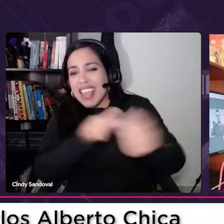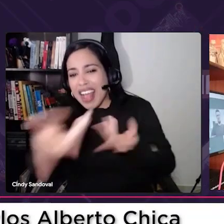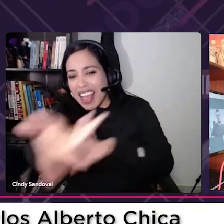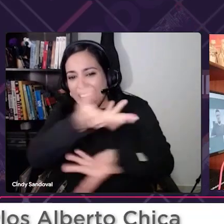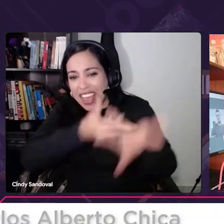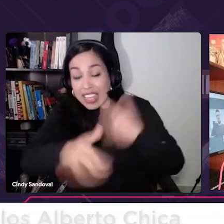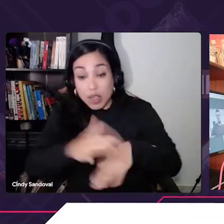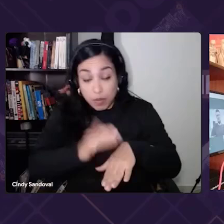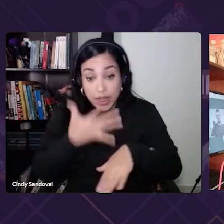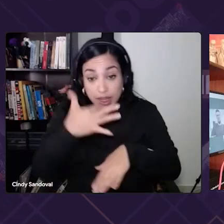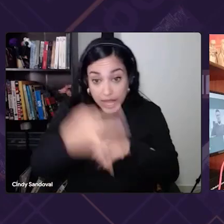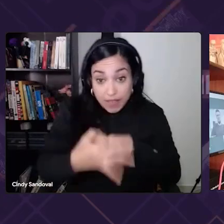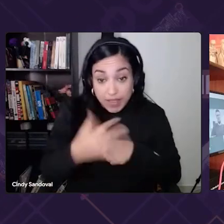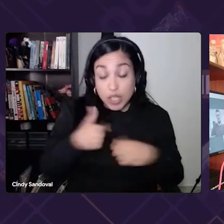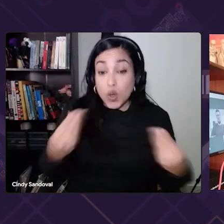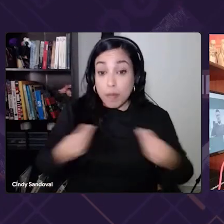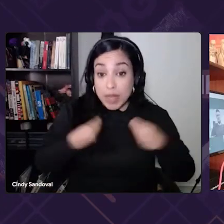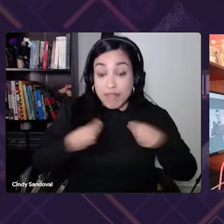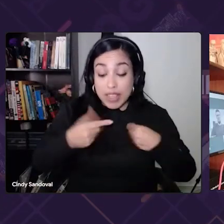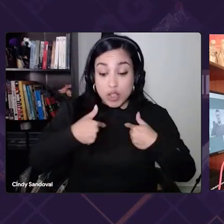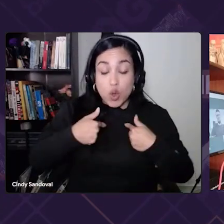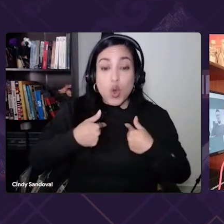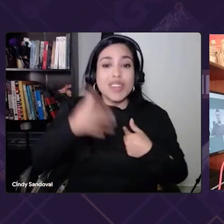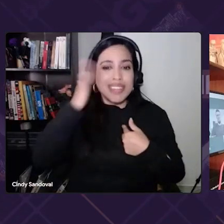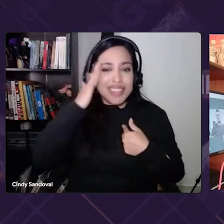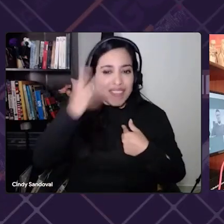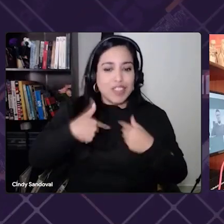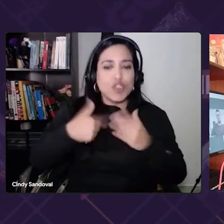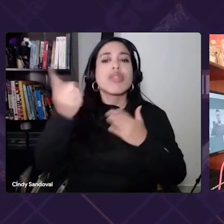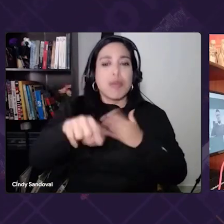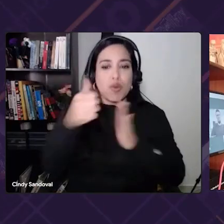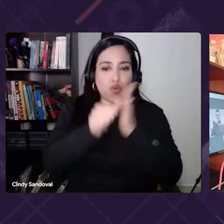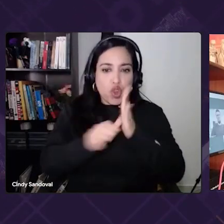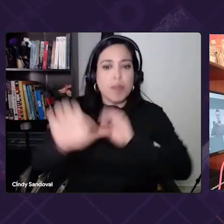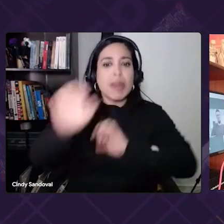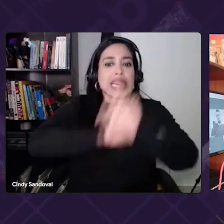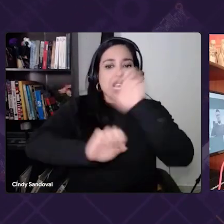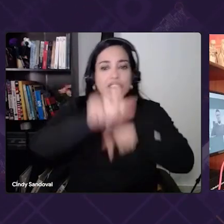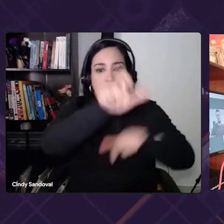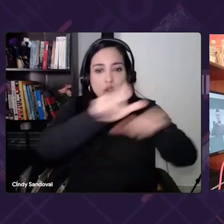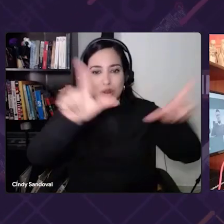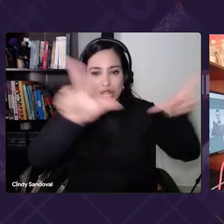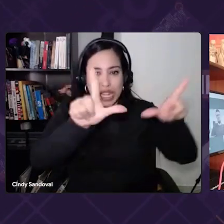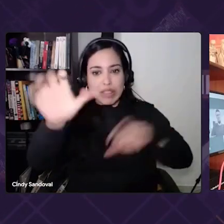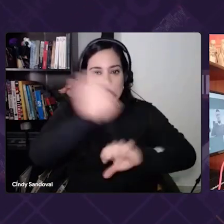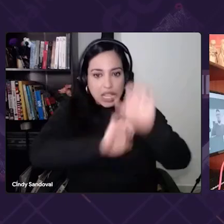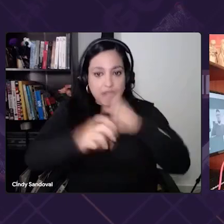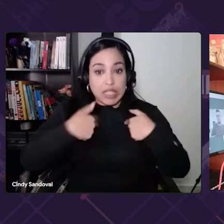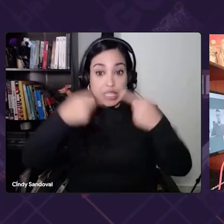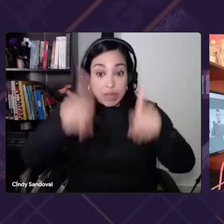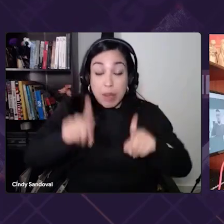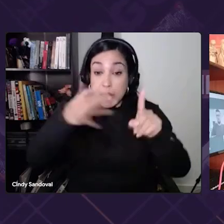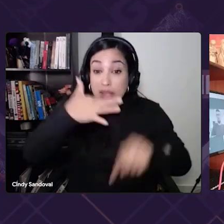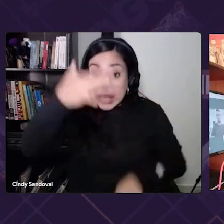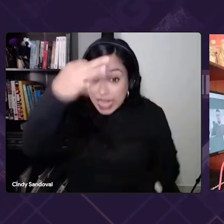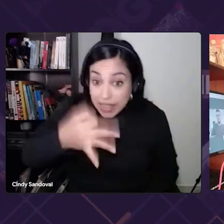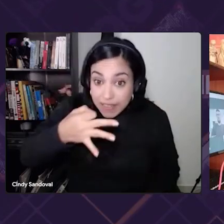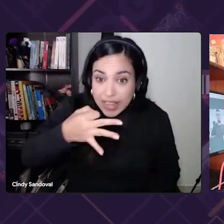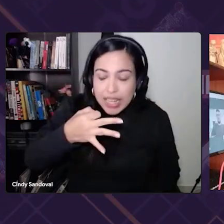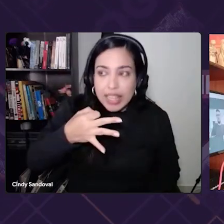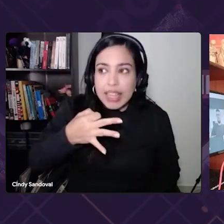de las angustias que yo he vivido como defensor de audiencias es que no hemos sido lo